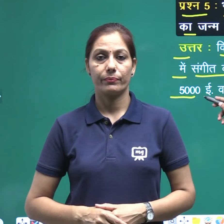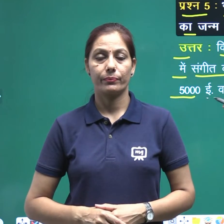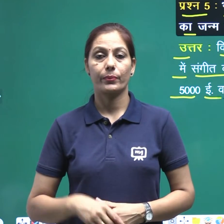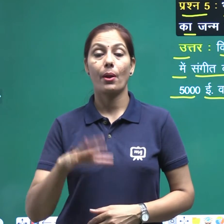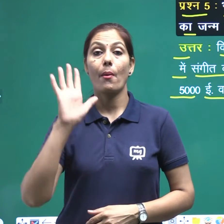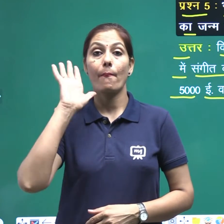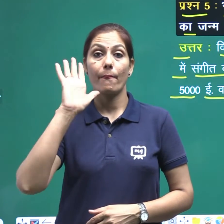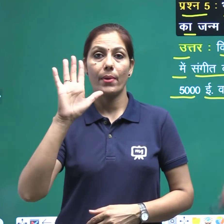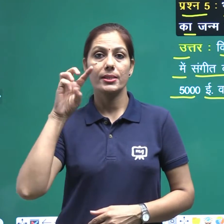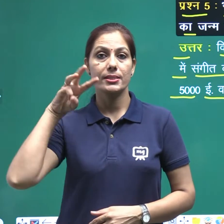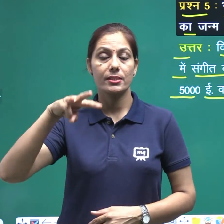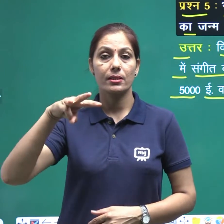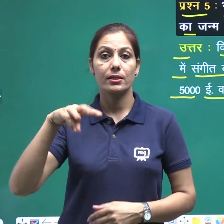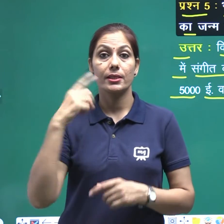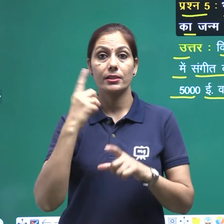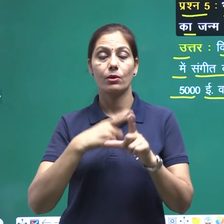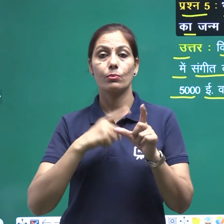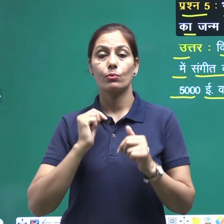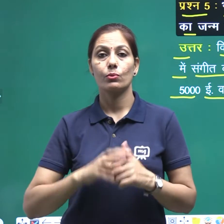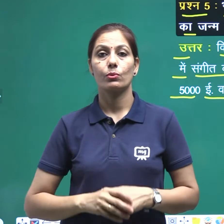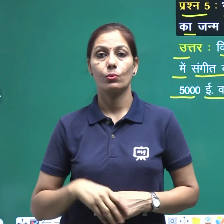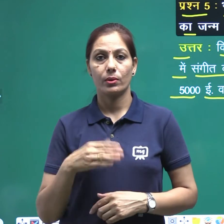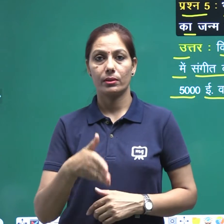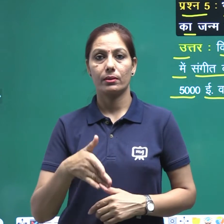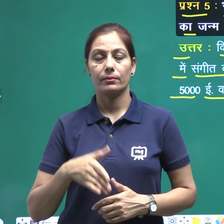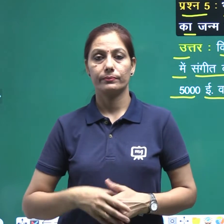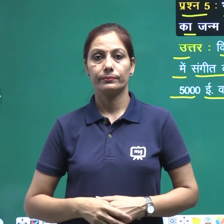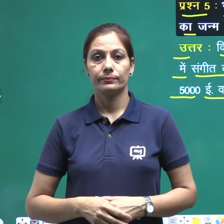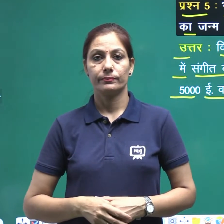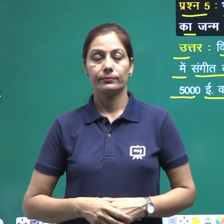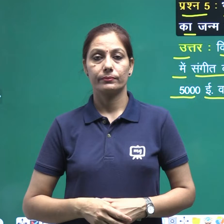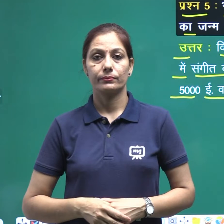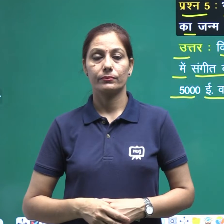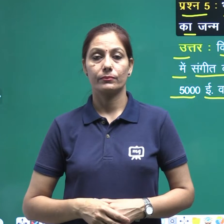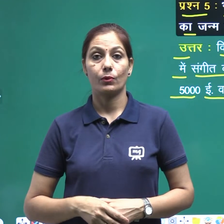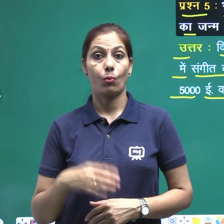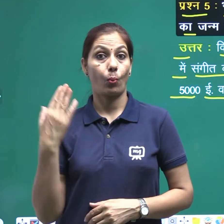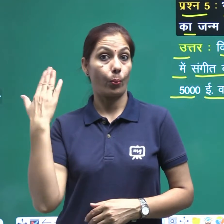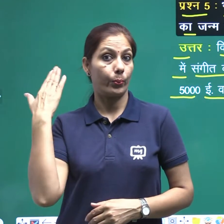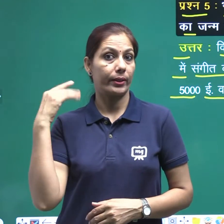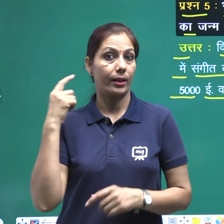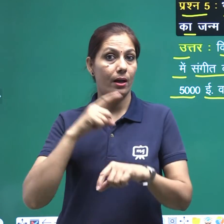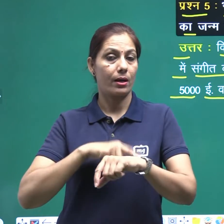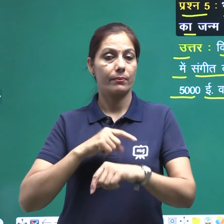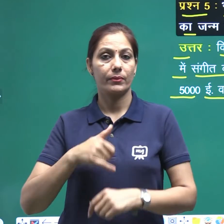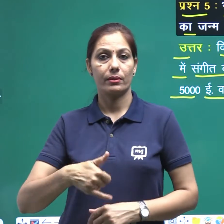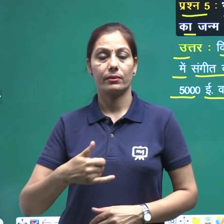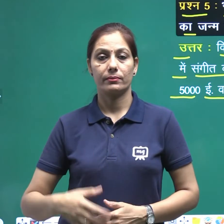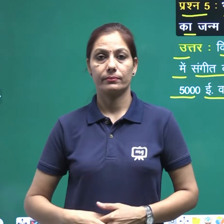5000 ईसा पूर्व हुआ था। वह वैदिक काल था।